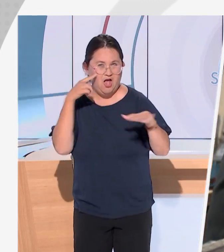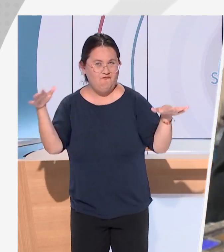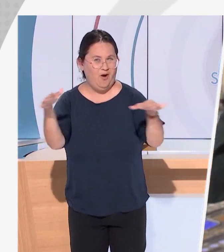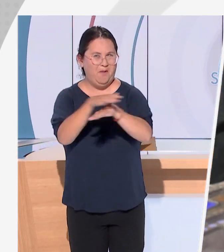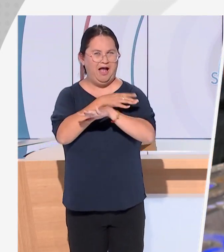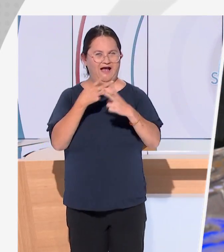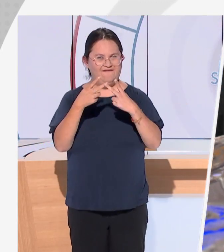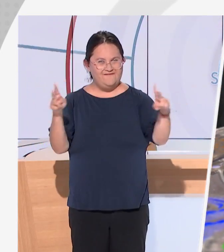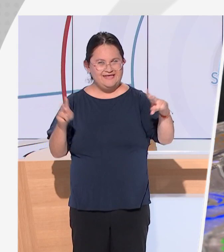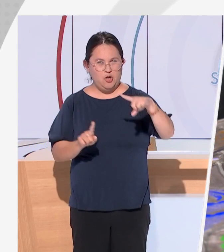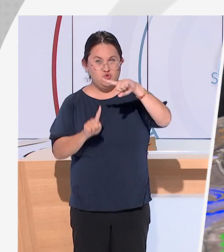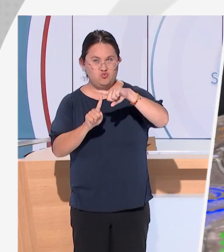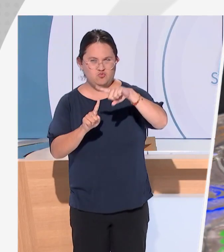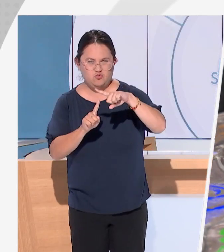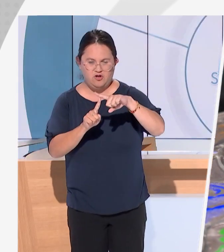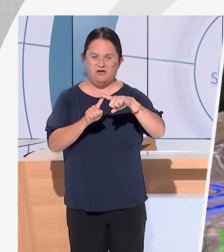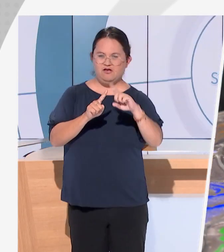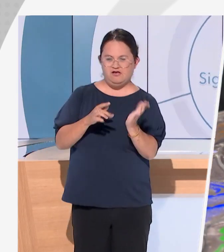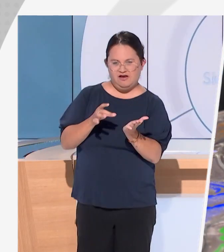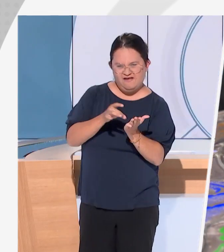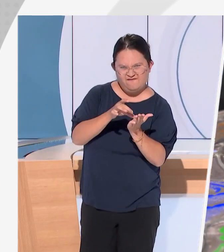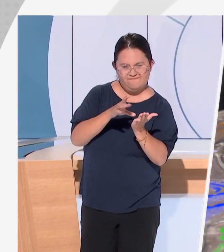vitraux avec patience et passion.